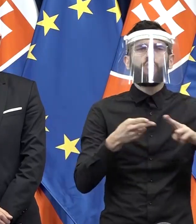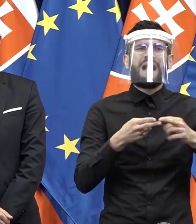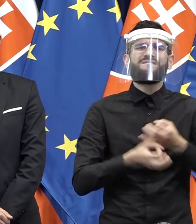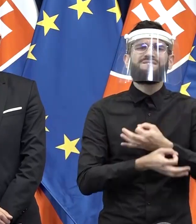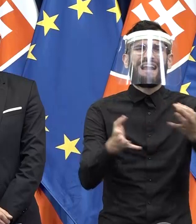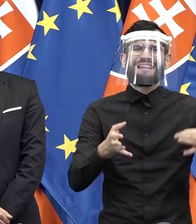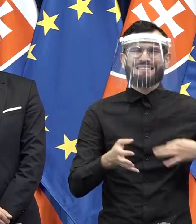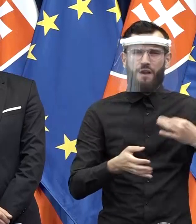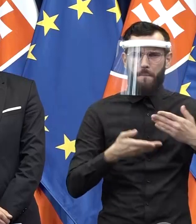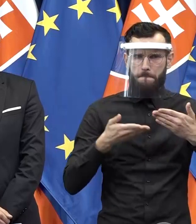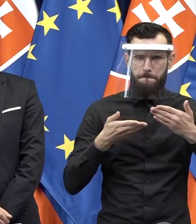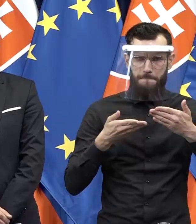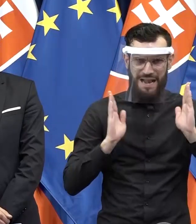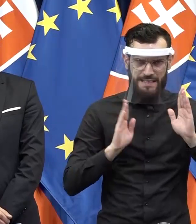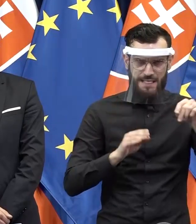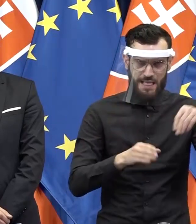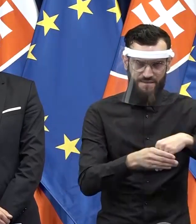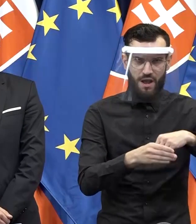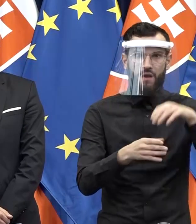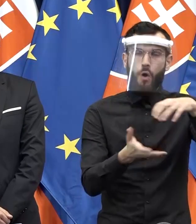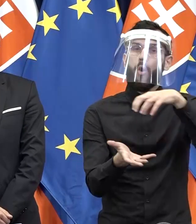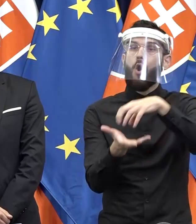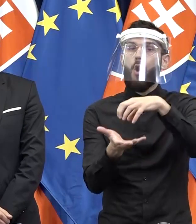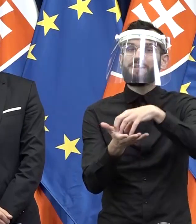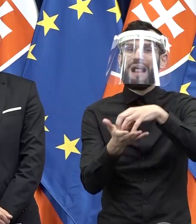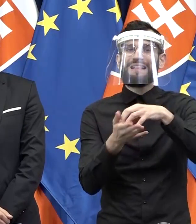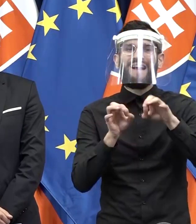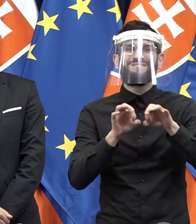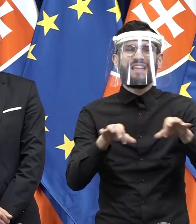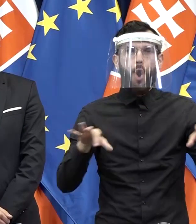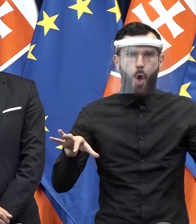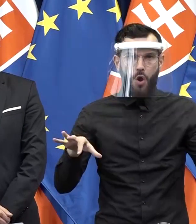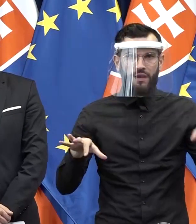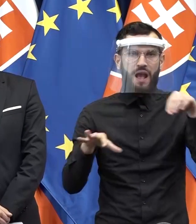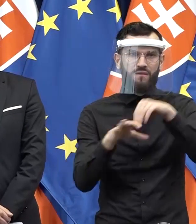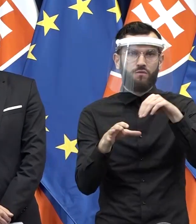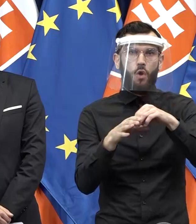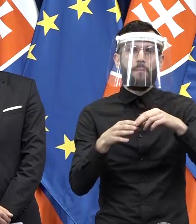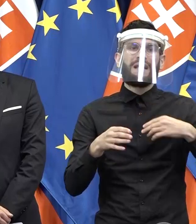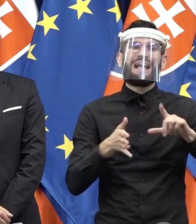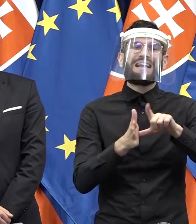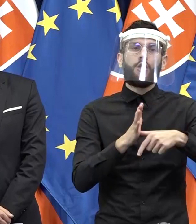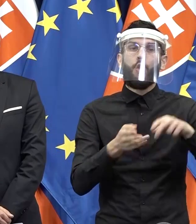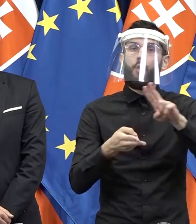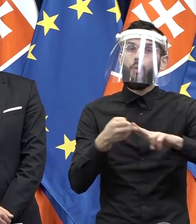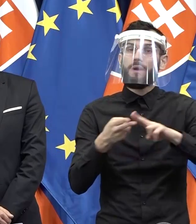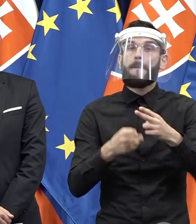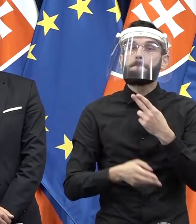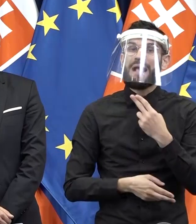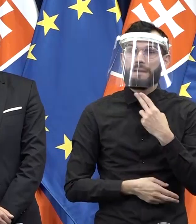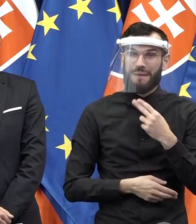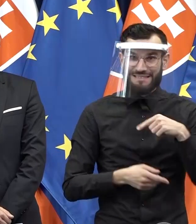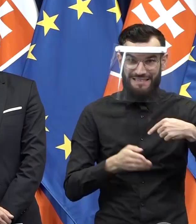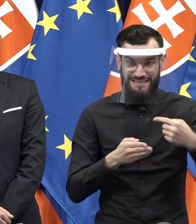Bratislave, na oddelení virológie regionálneho úradu v Pánskej Bystrici a